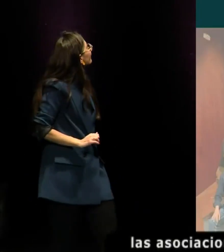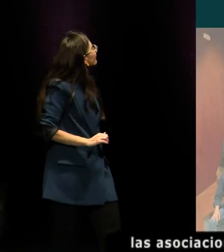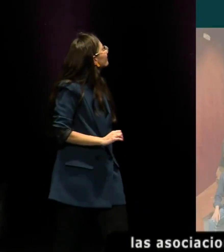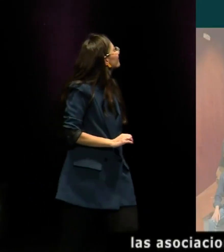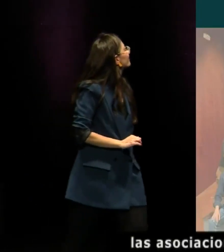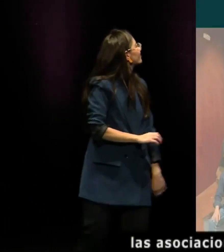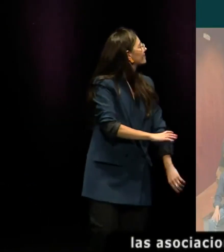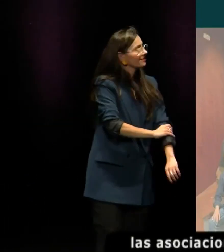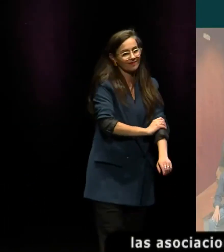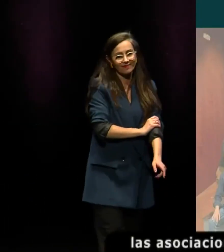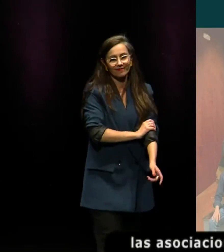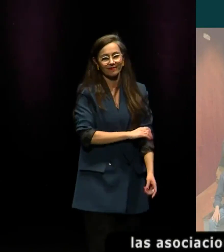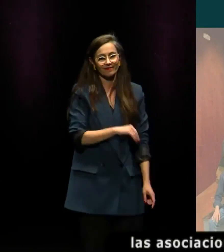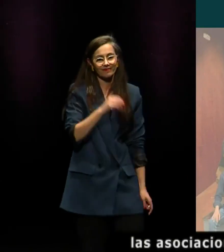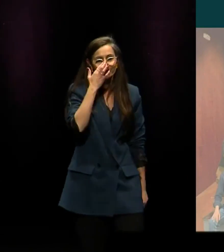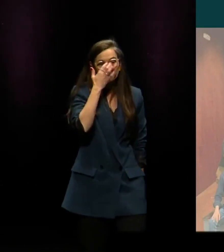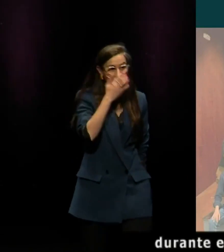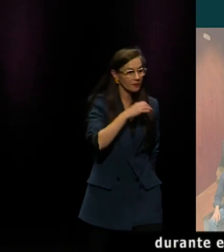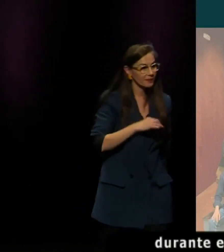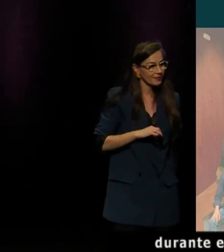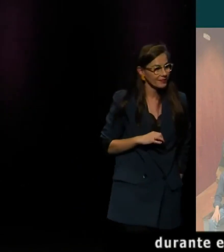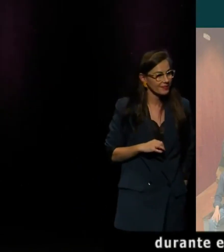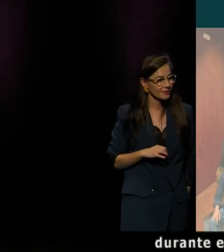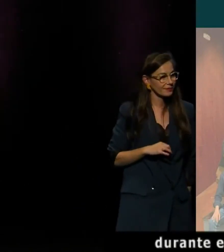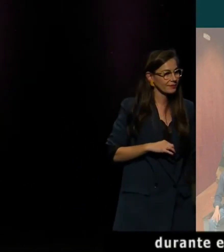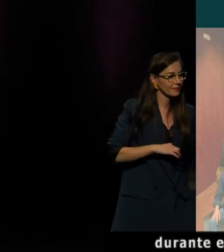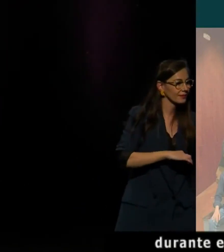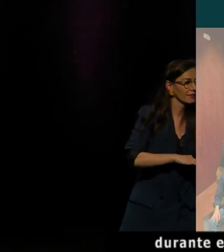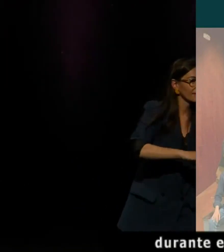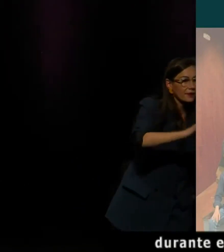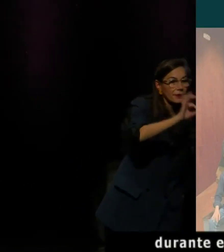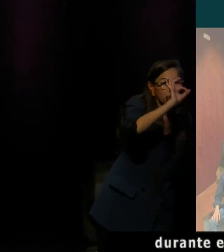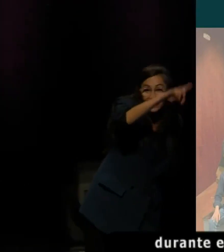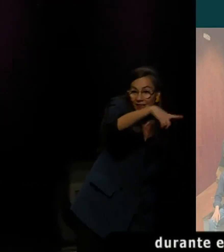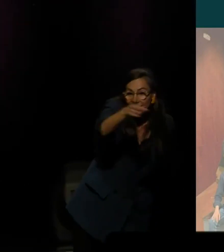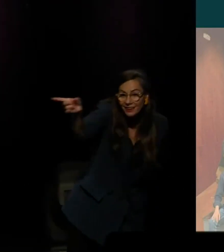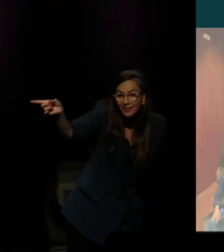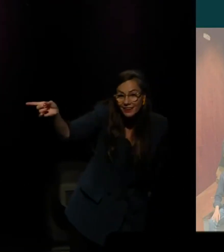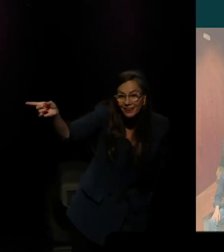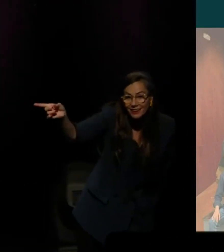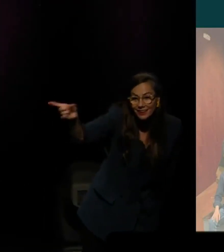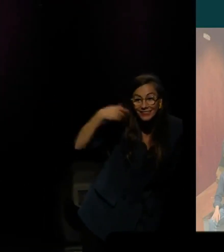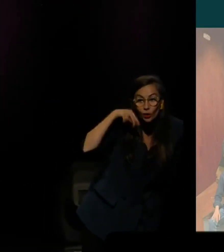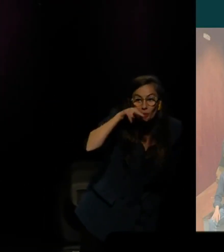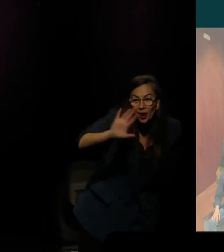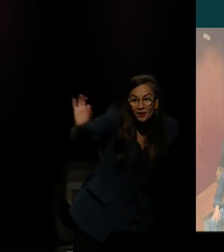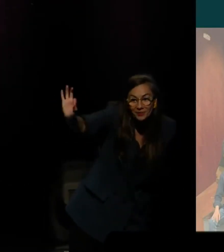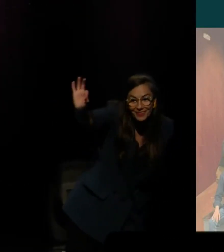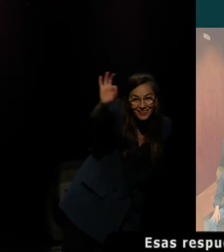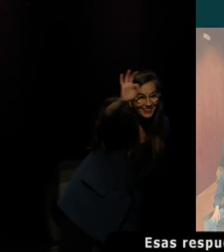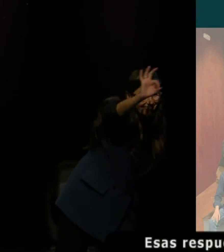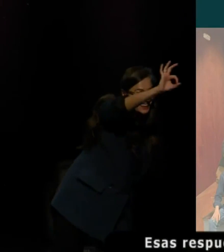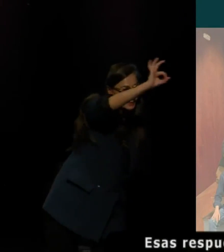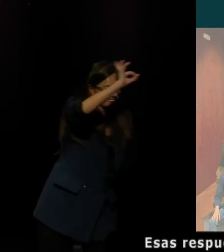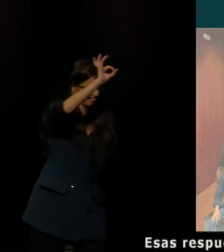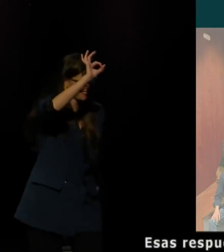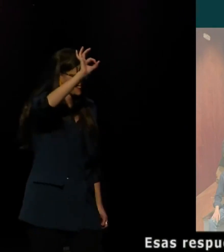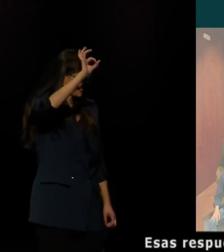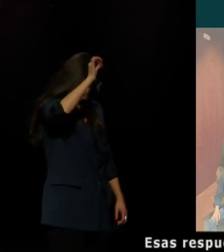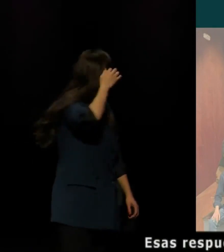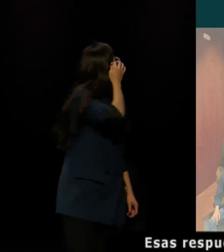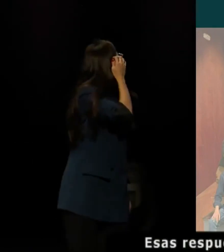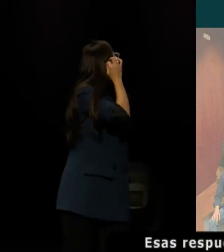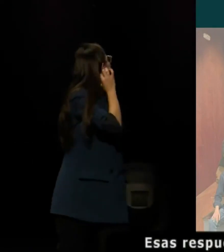nosotras nos vale. Aunque solamente la respuesta de manera positiva hubiera sido de solo una persona sorda, para